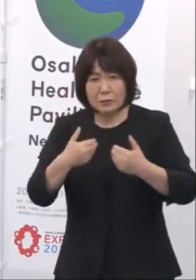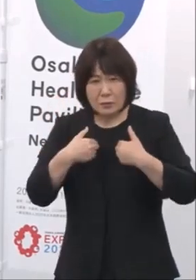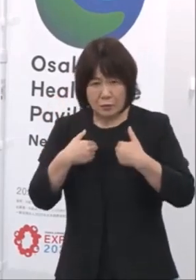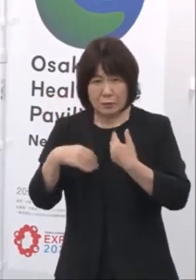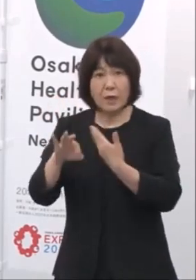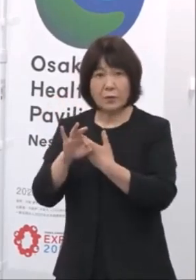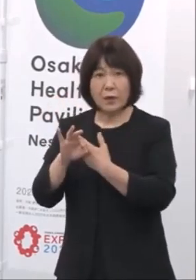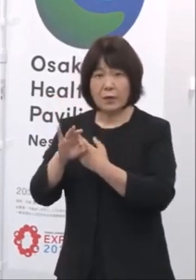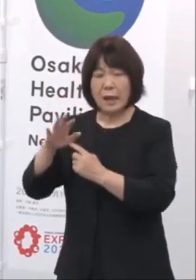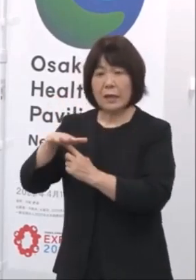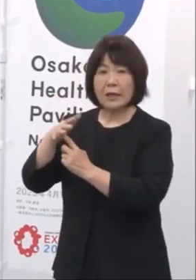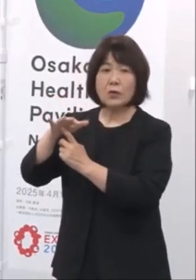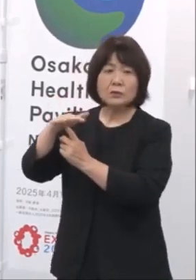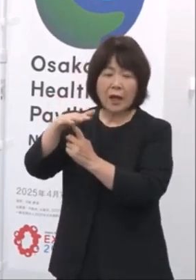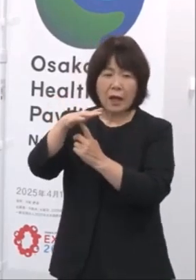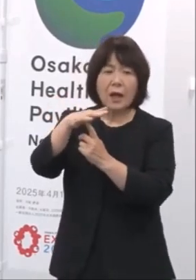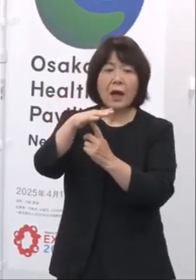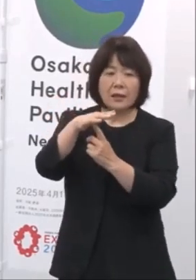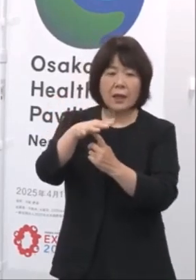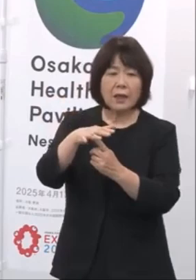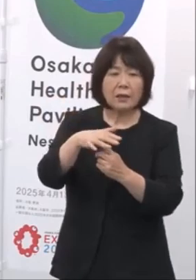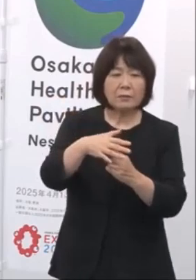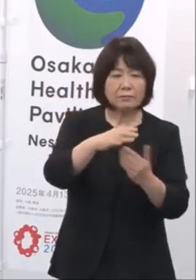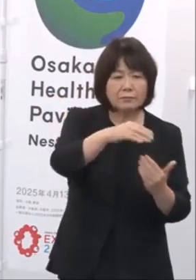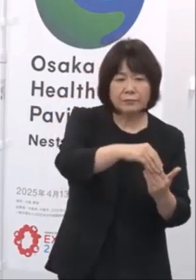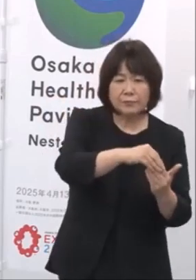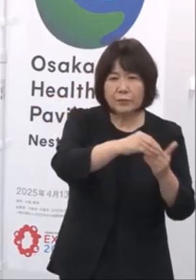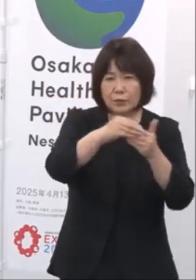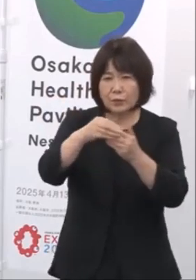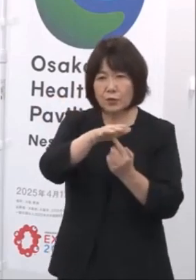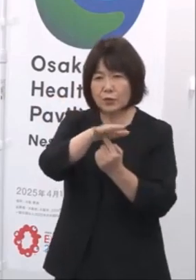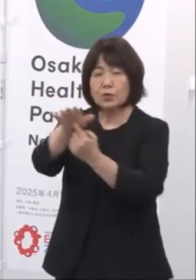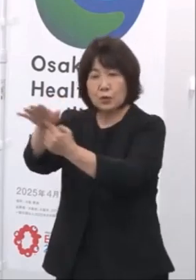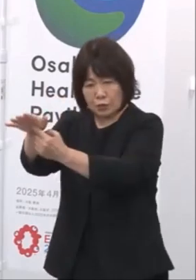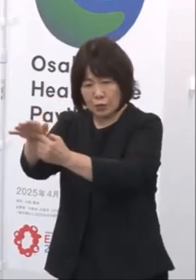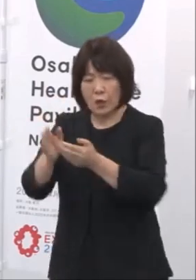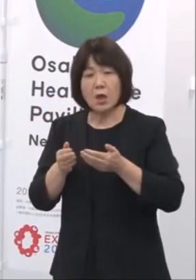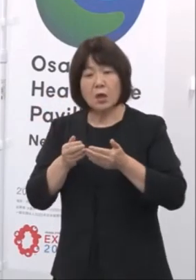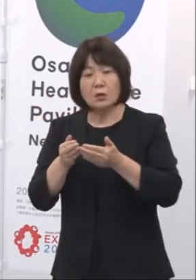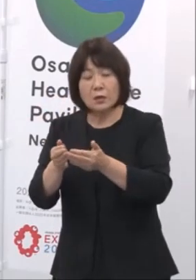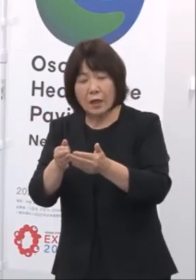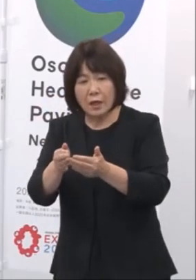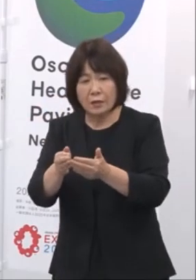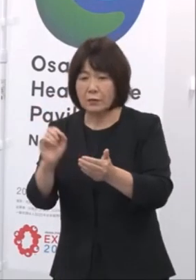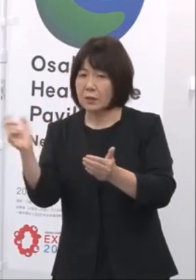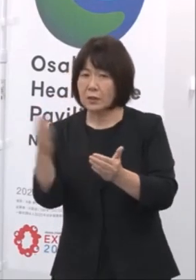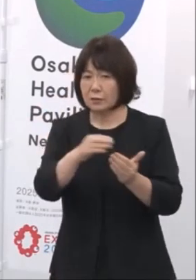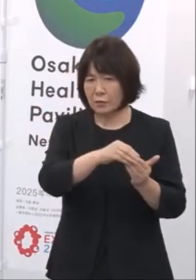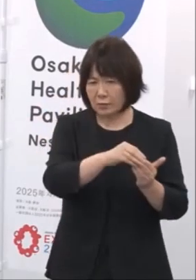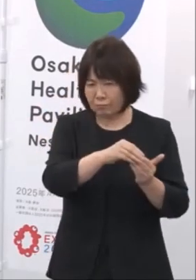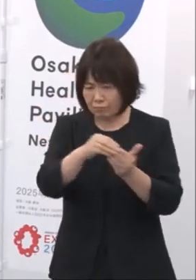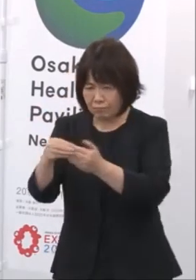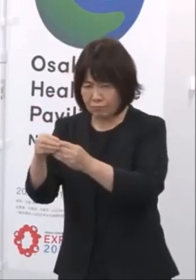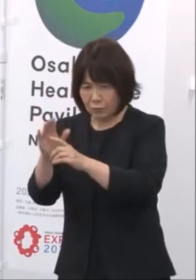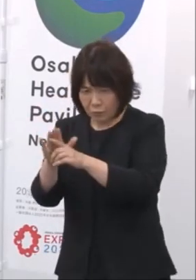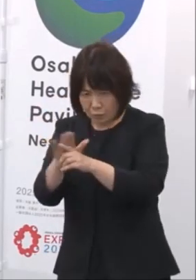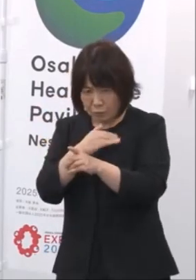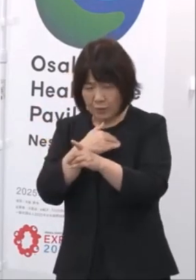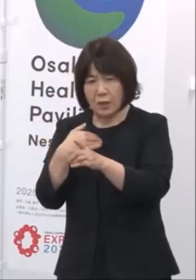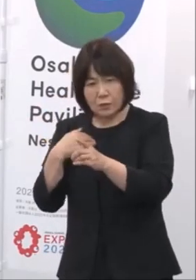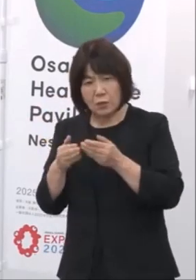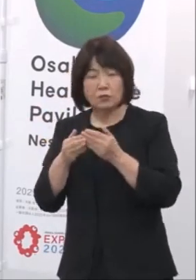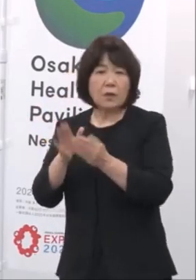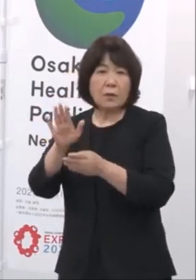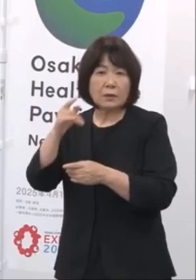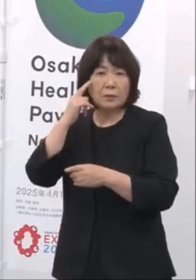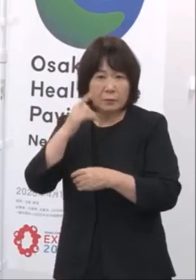ヘリコプター等で救助するだとか、あるいは船においても緊急的に救助できるような船で行うということはあ